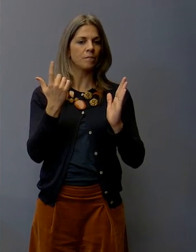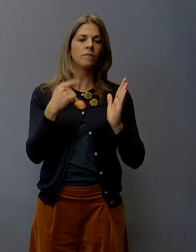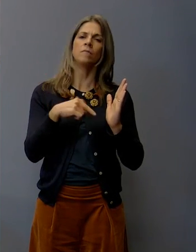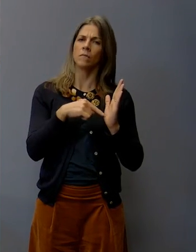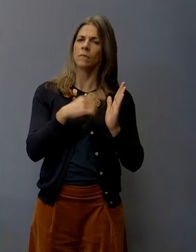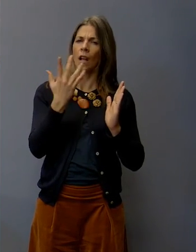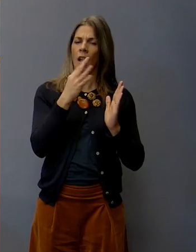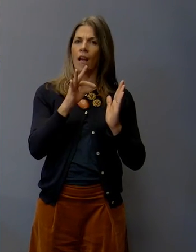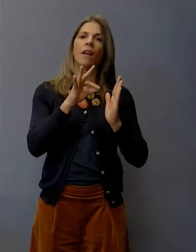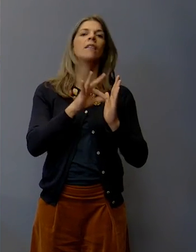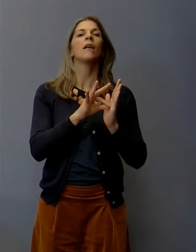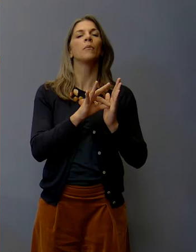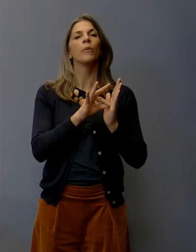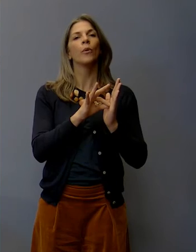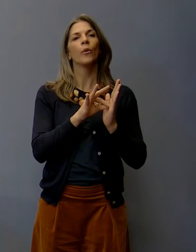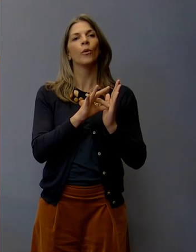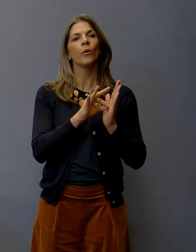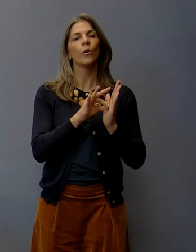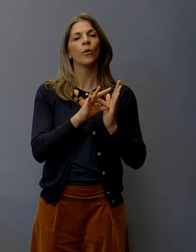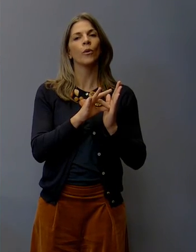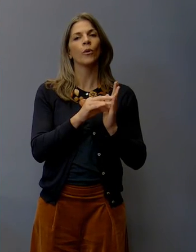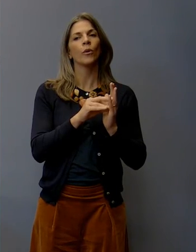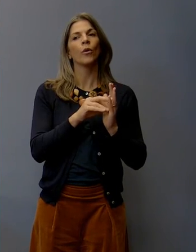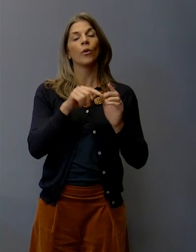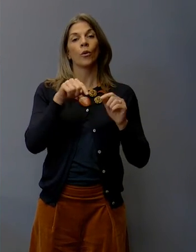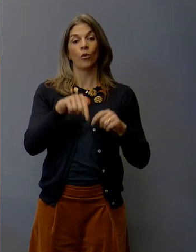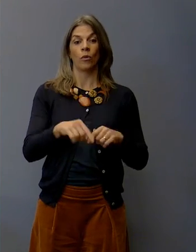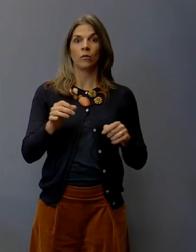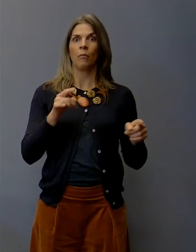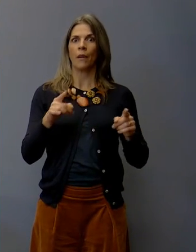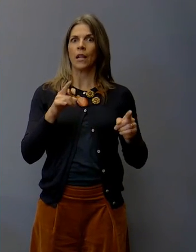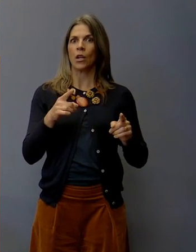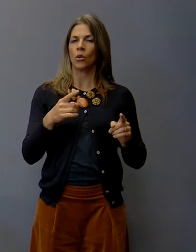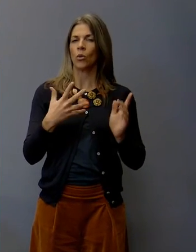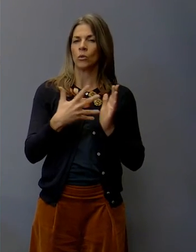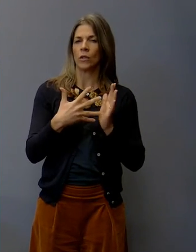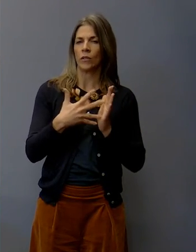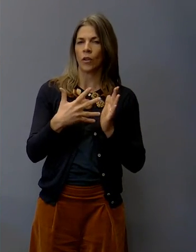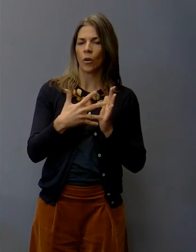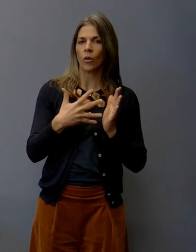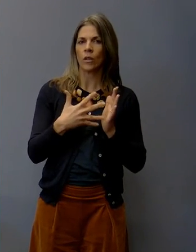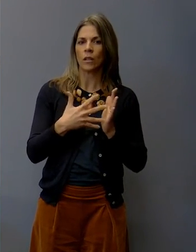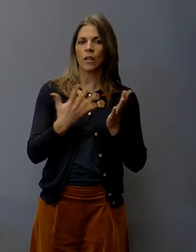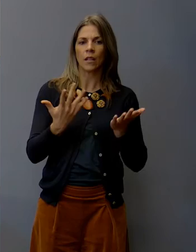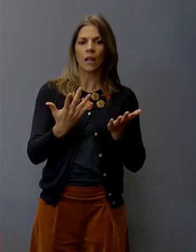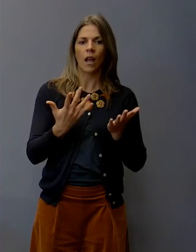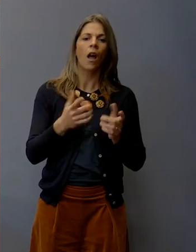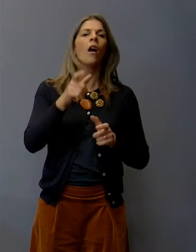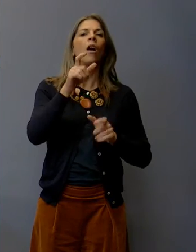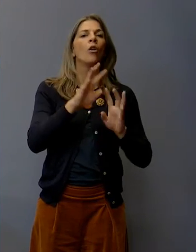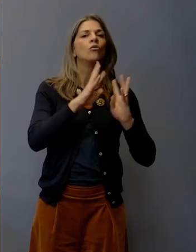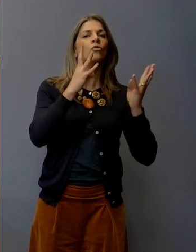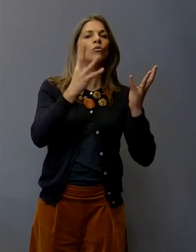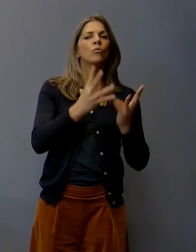di massima difficoltà questa giunta si impegna a continuare il turno over al 100 per cento